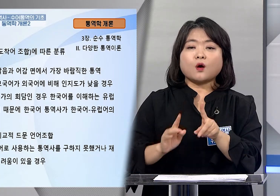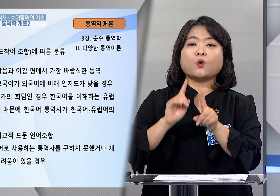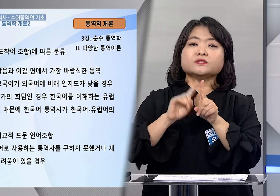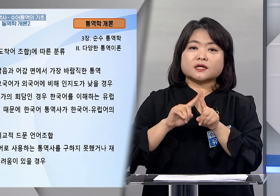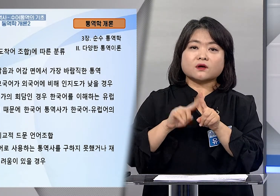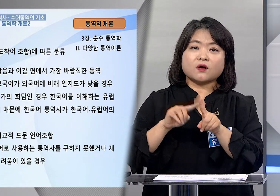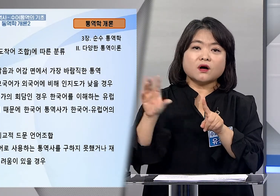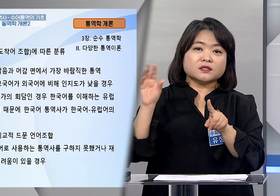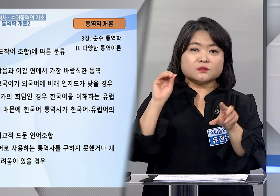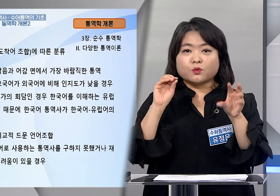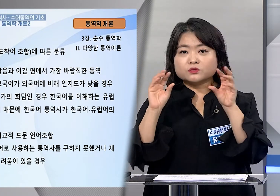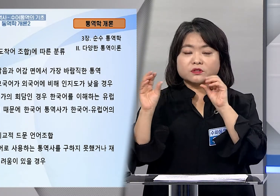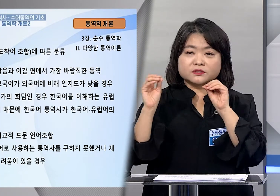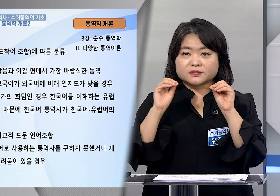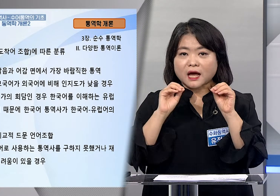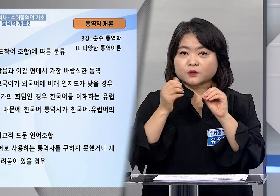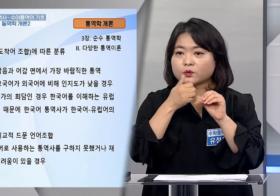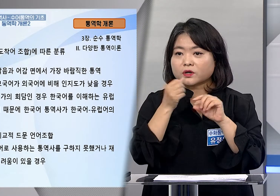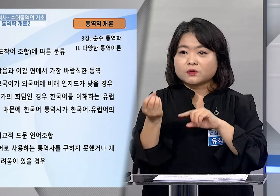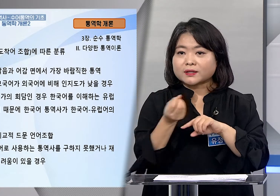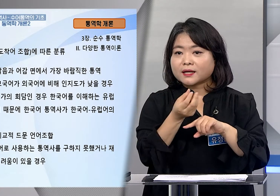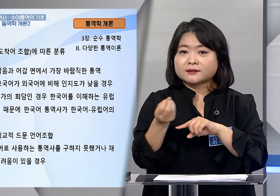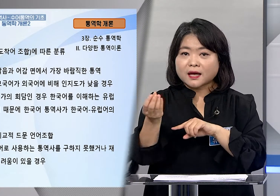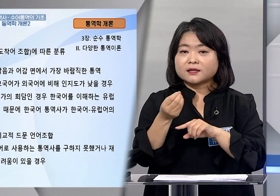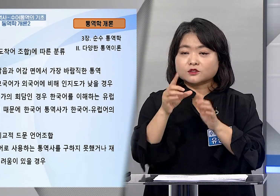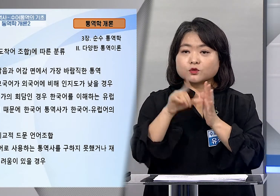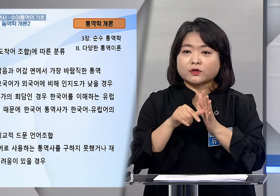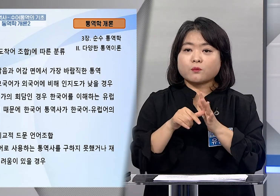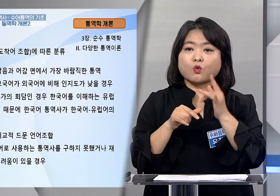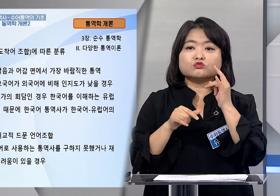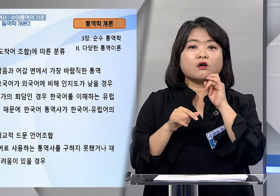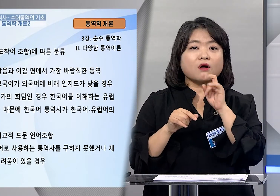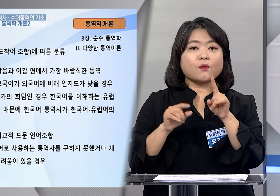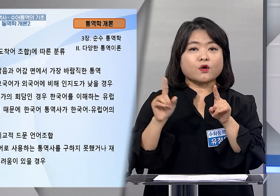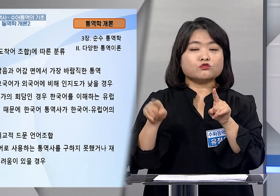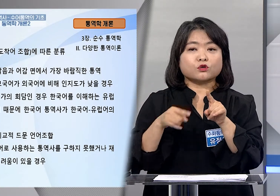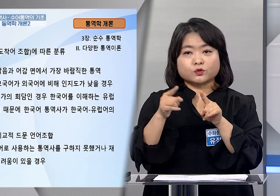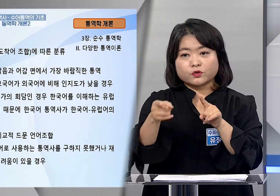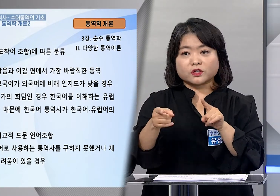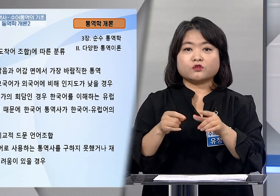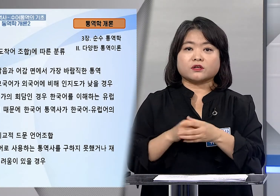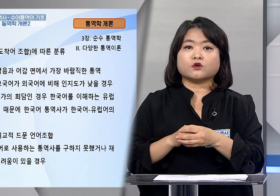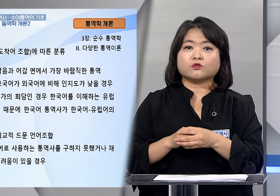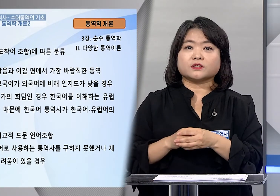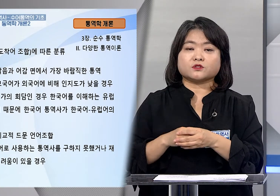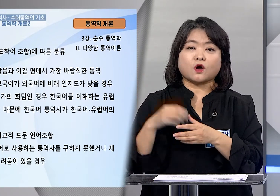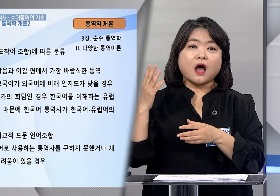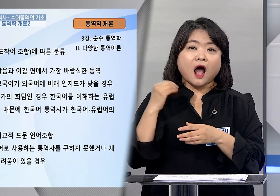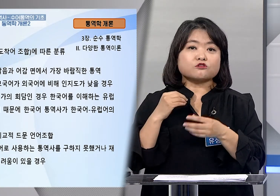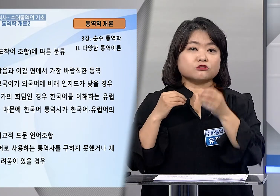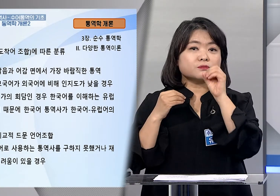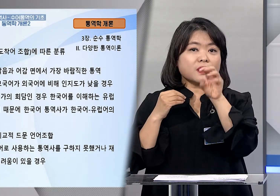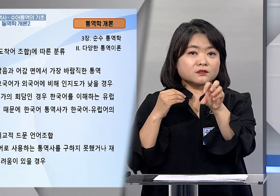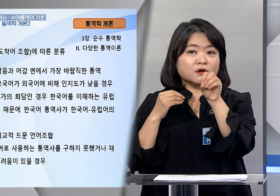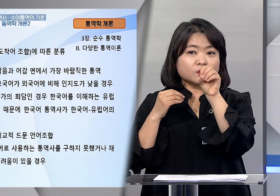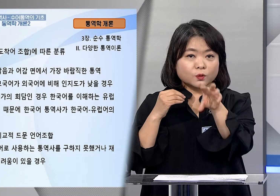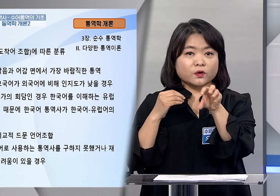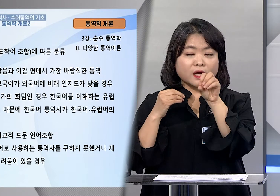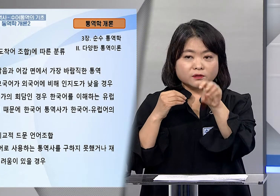혼자서 이 모든 것을 다 통역을 왔다 갔다 하는 경우에 모국어가 외국어로 통역이 되는 경우가 되죠. 한국어를 프랑스어로 통역하는